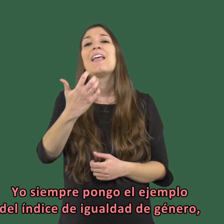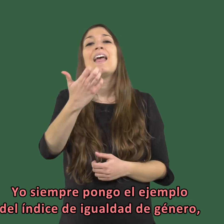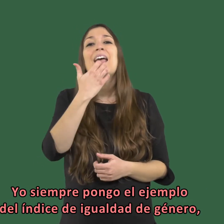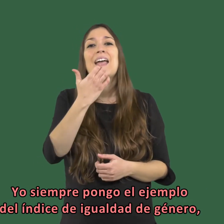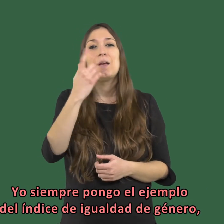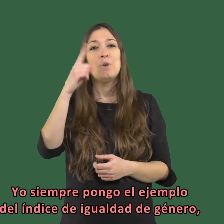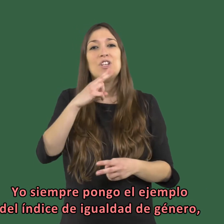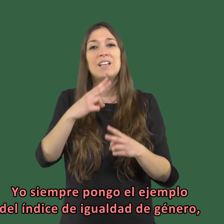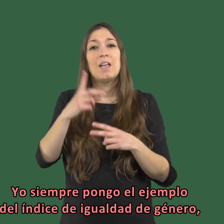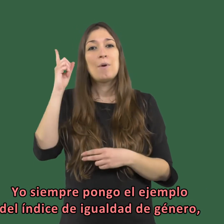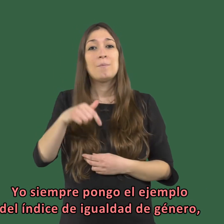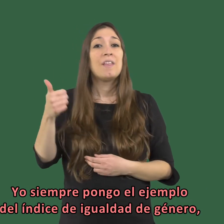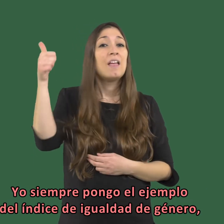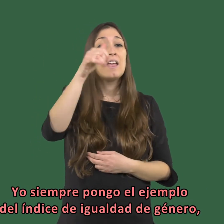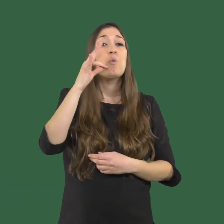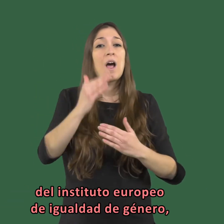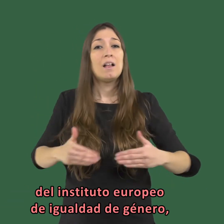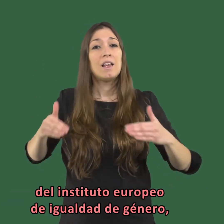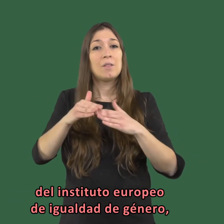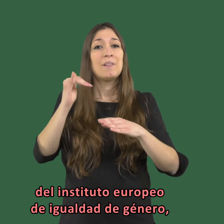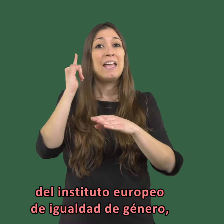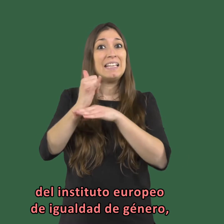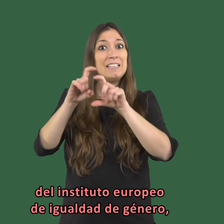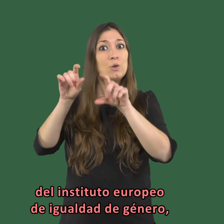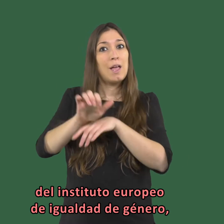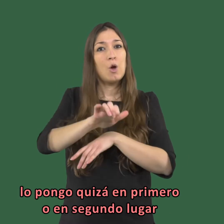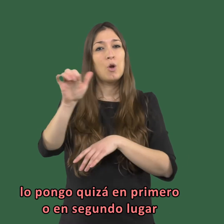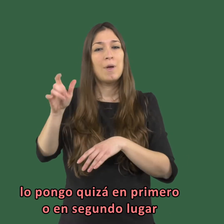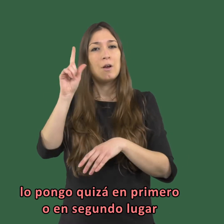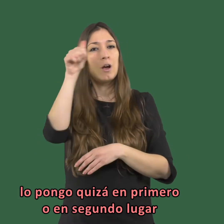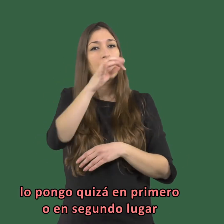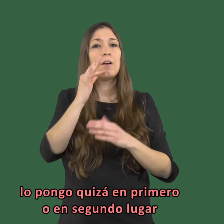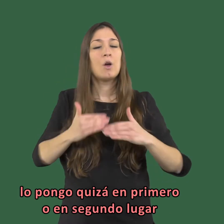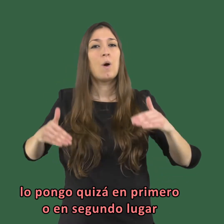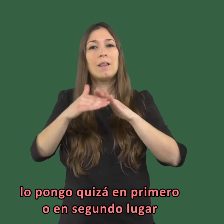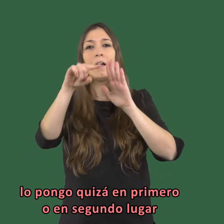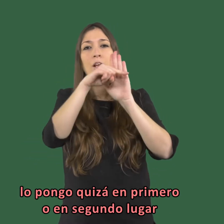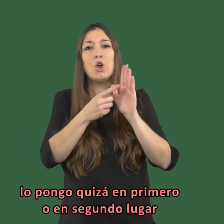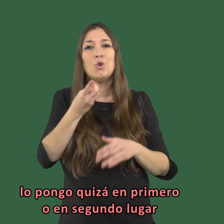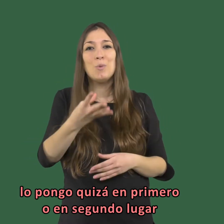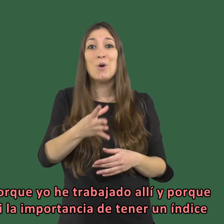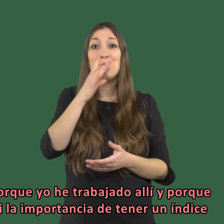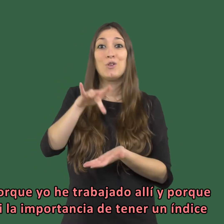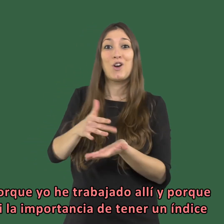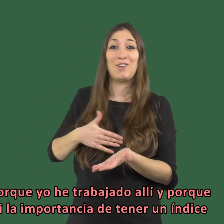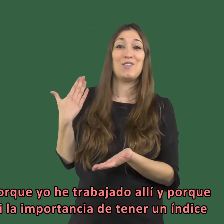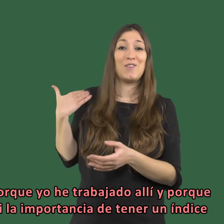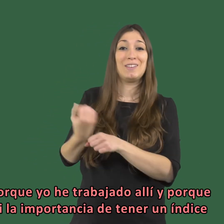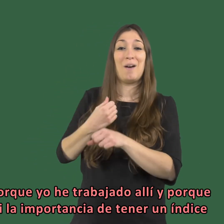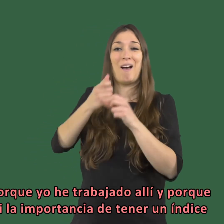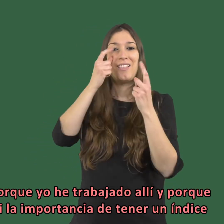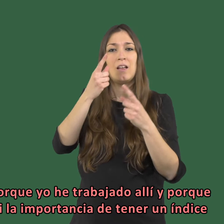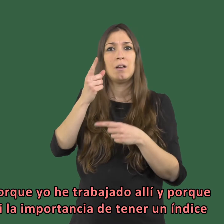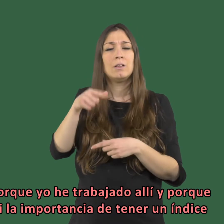pongo el ejemplo del índice de igualdad de género, del Instituto Europeo de Igualdad de Género. Lo pongo quizá en primero o en segundo lugar porque yo he trabajado allí y porque vi